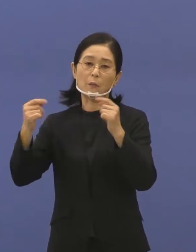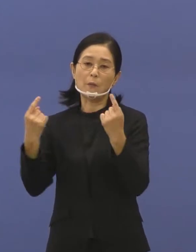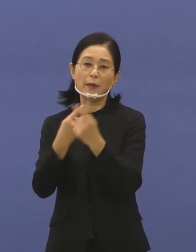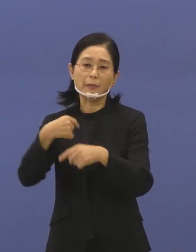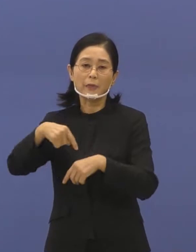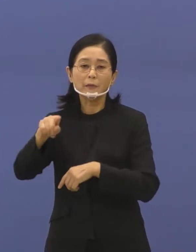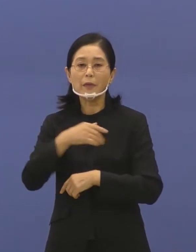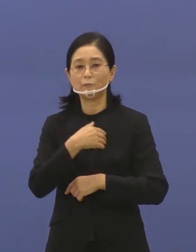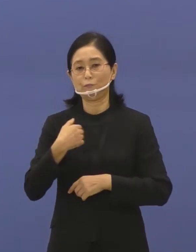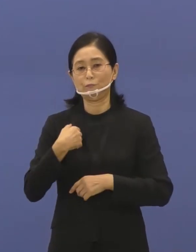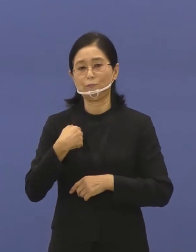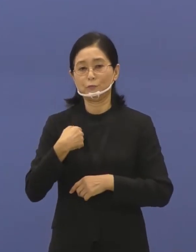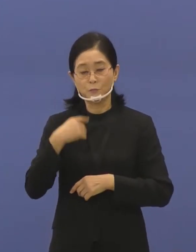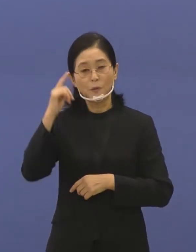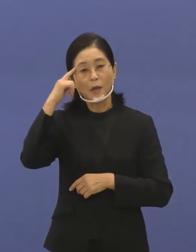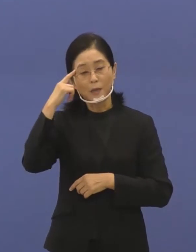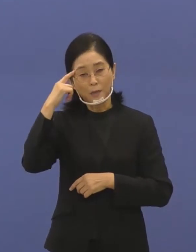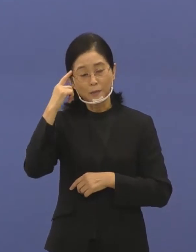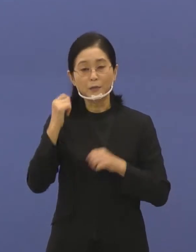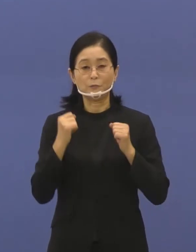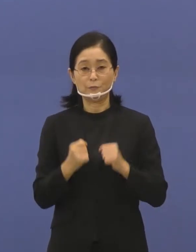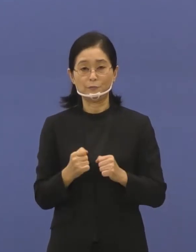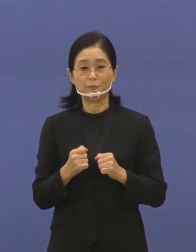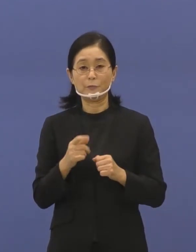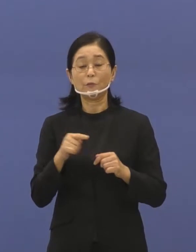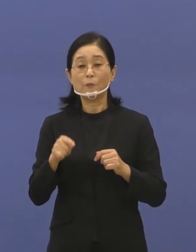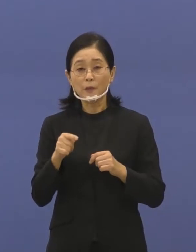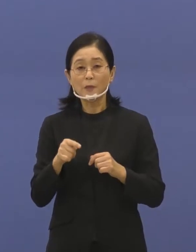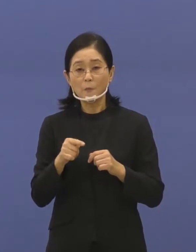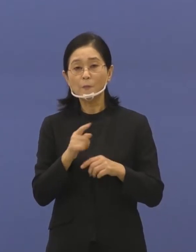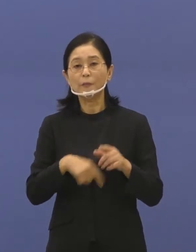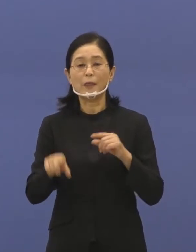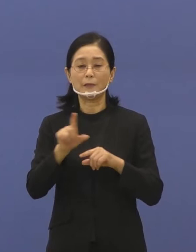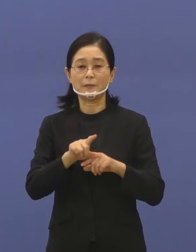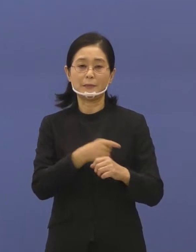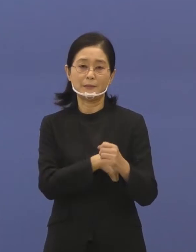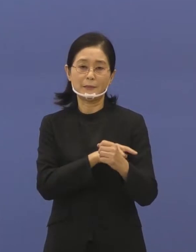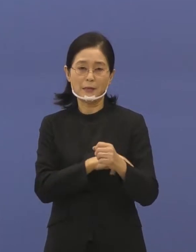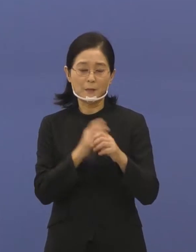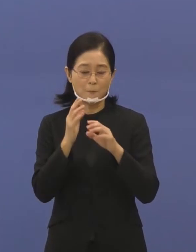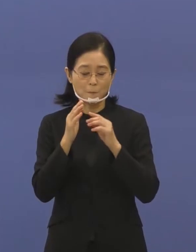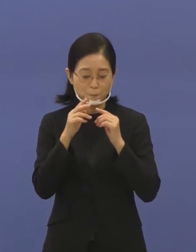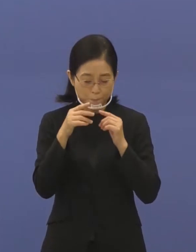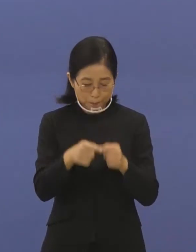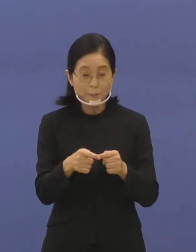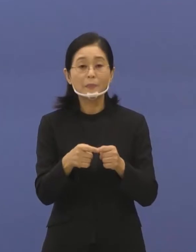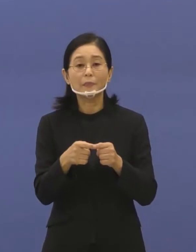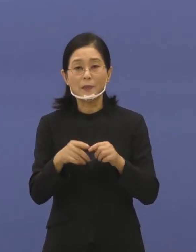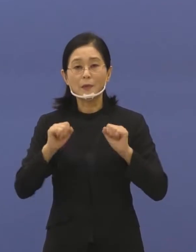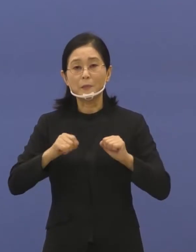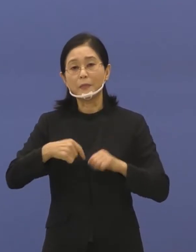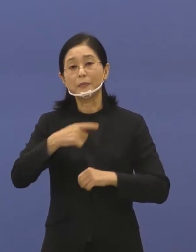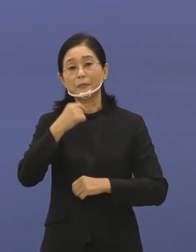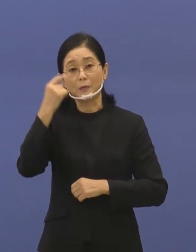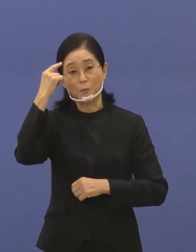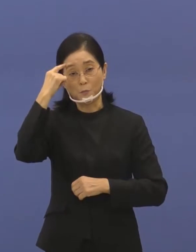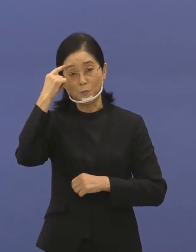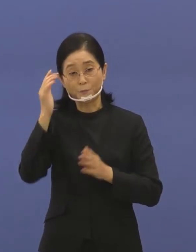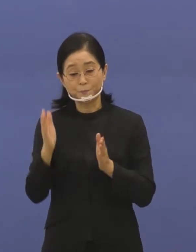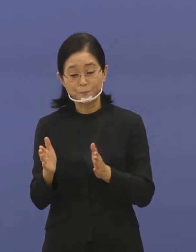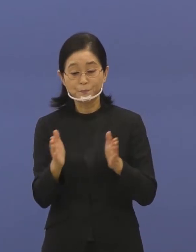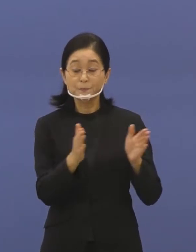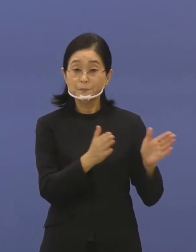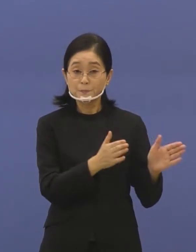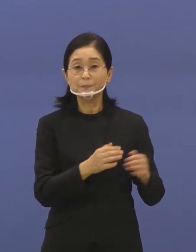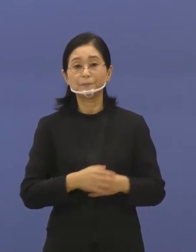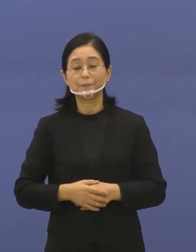、さらに力を入れてやっていきたいということであります。で、一方